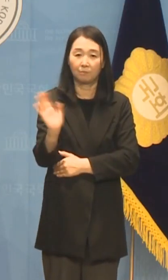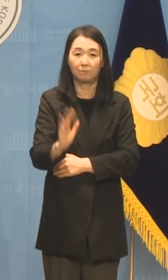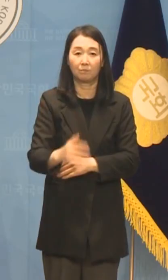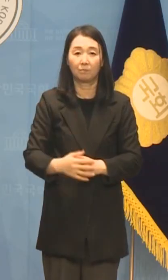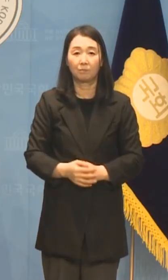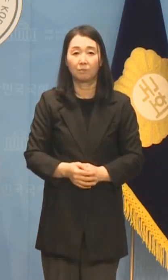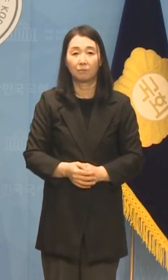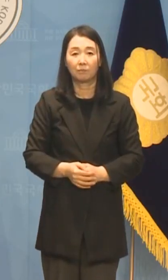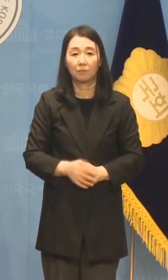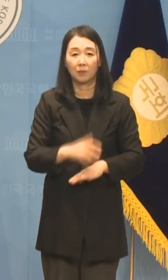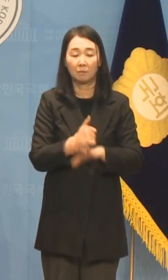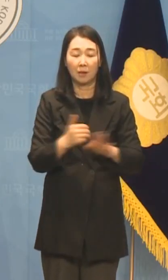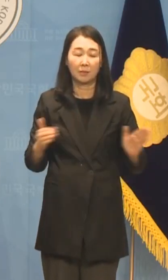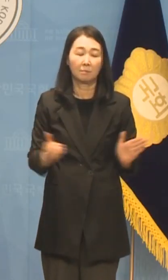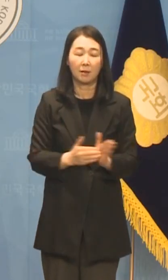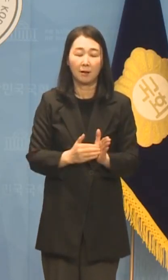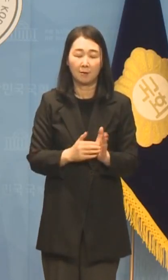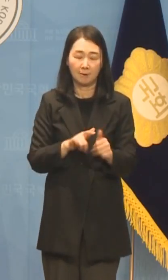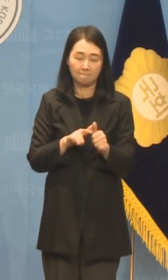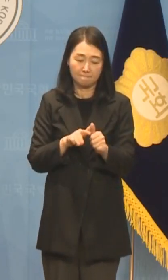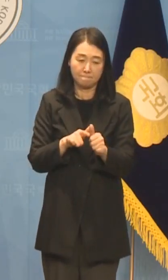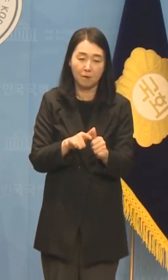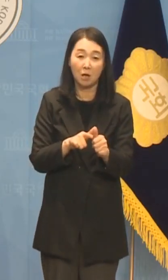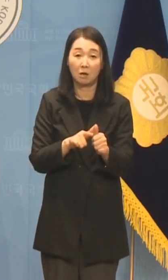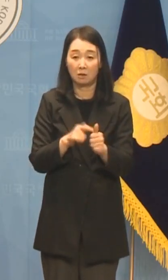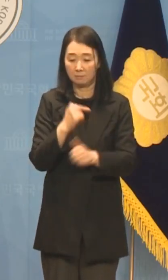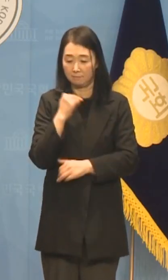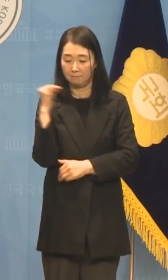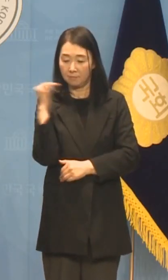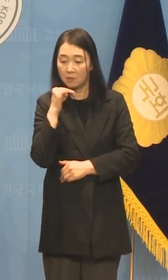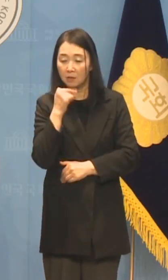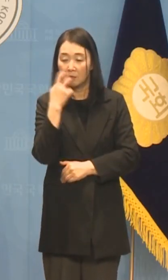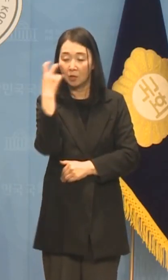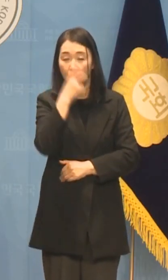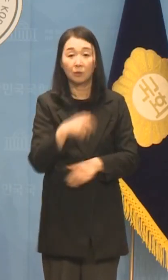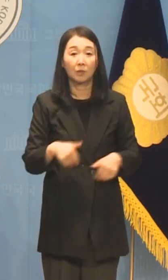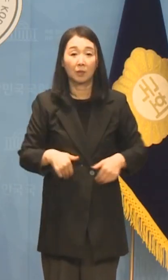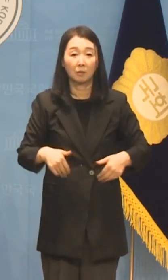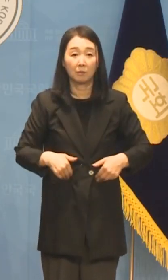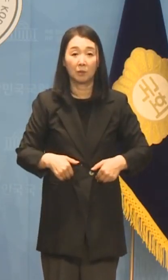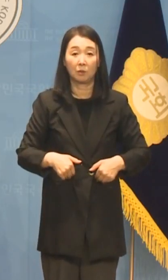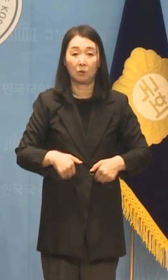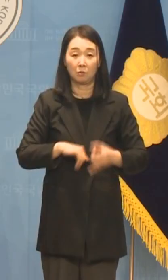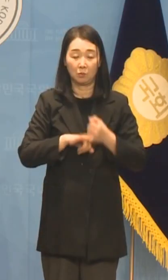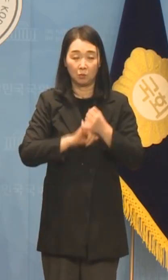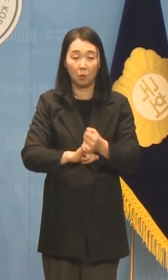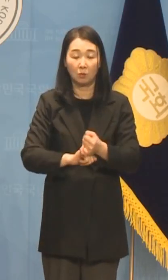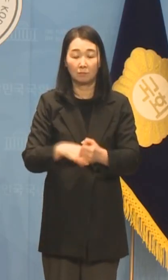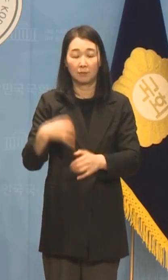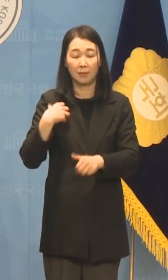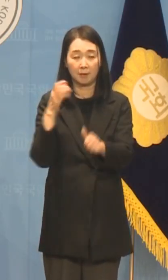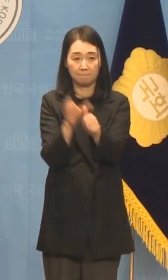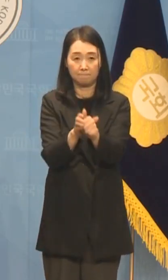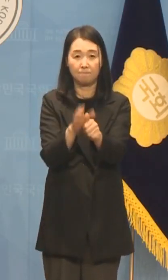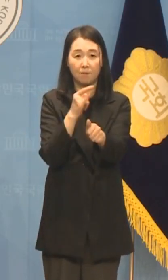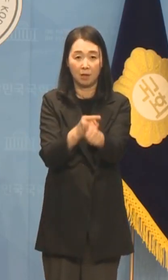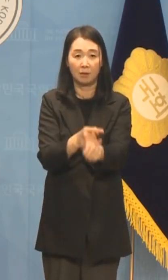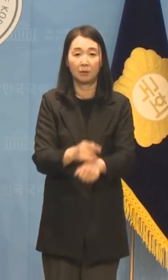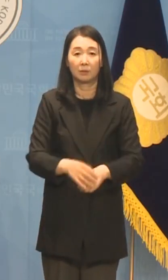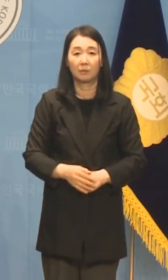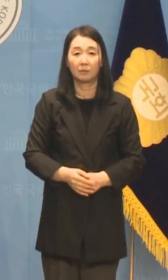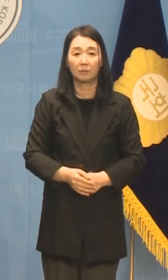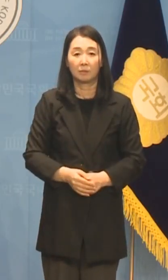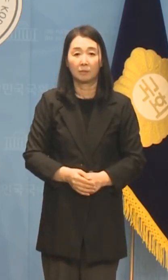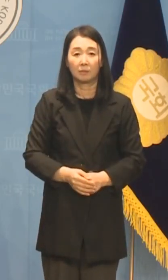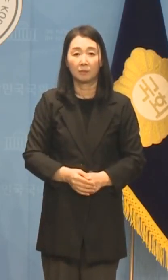것입니다. 끝까지 추궁하고 철저히 진상을 규명하고 반드시 책임을 묻겠습니다.